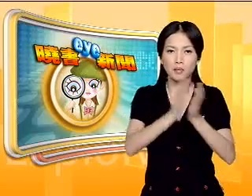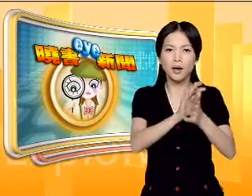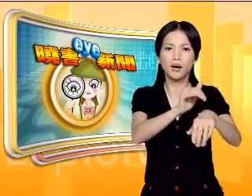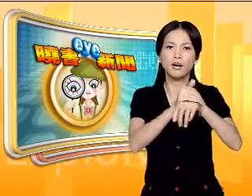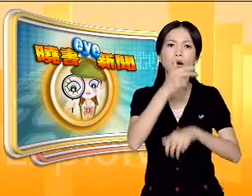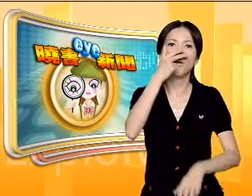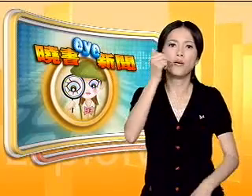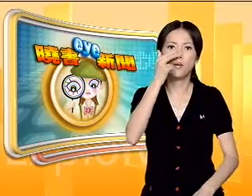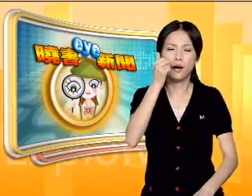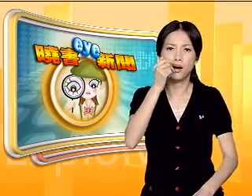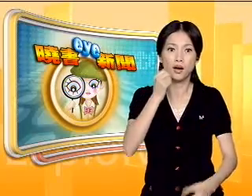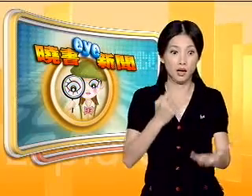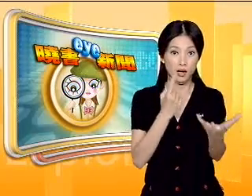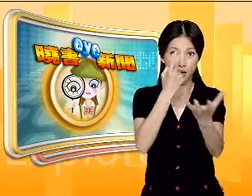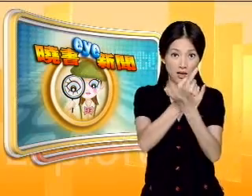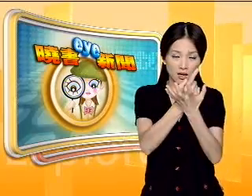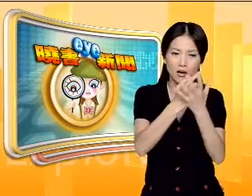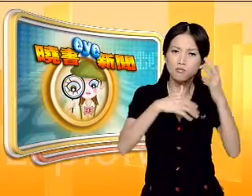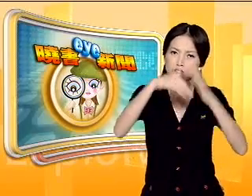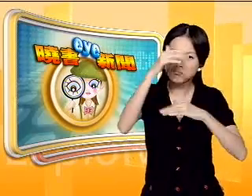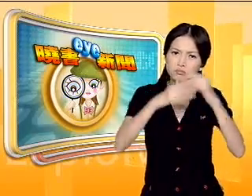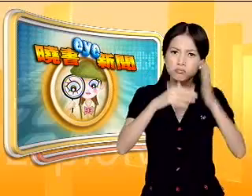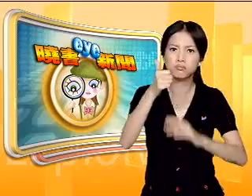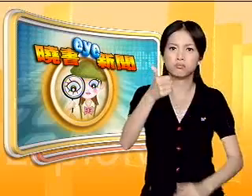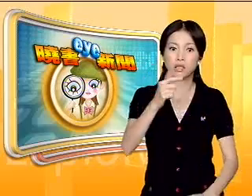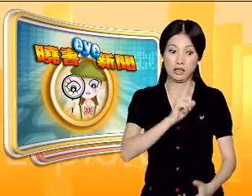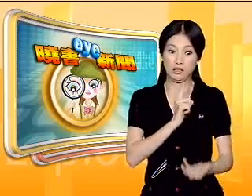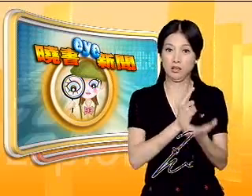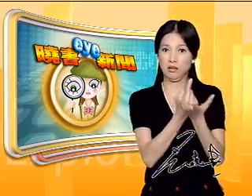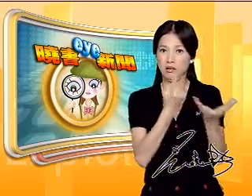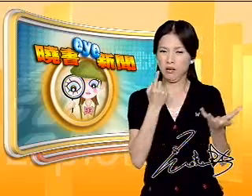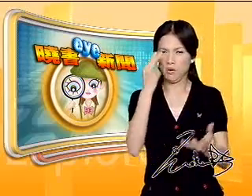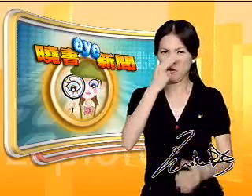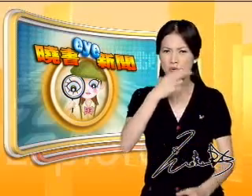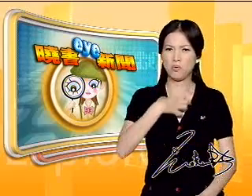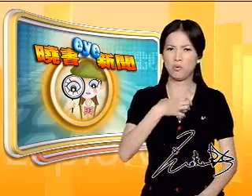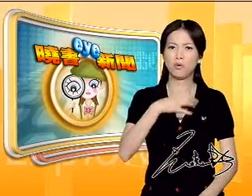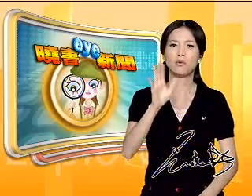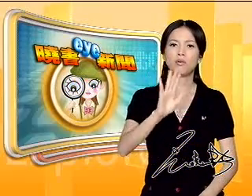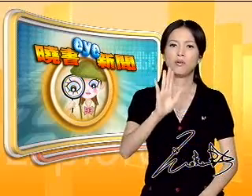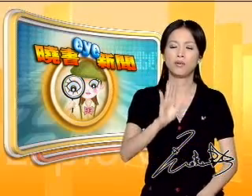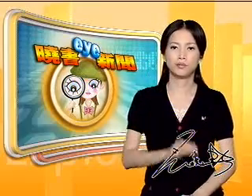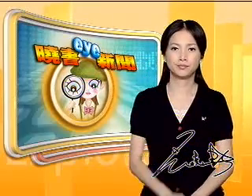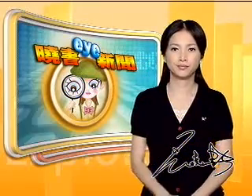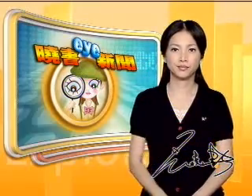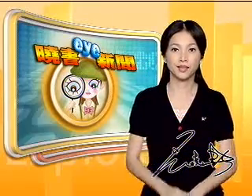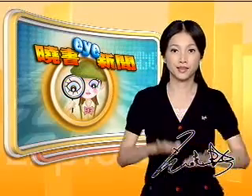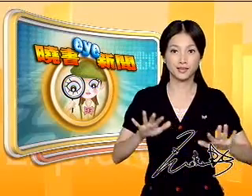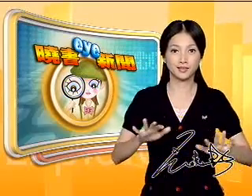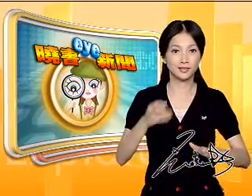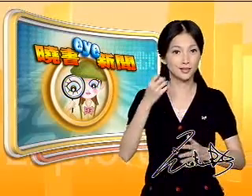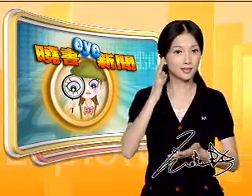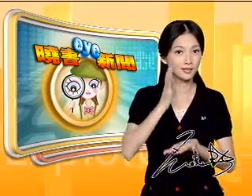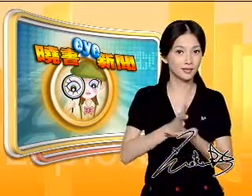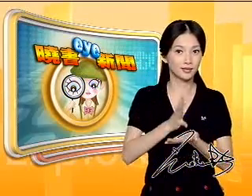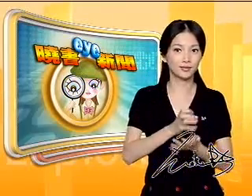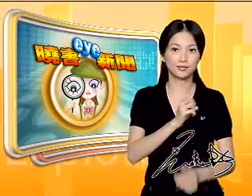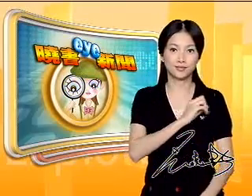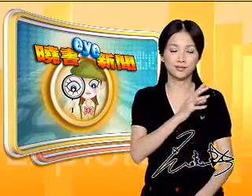里，以利后续的救援行动。而且记得要团体行动，不要单独个人行动。今天的节目到这边，感谢您